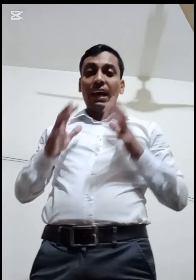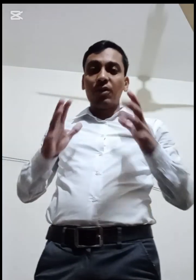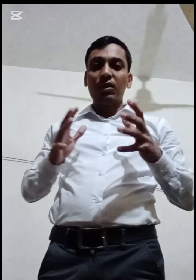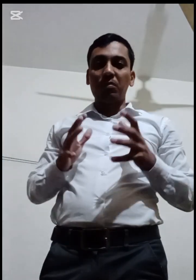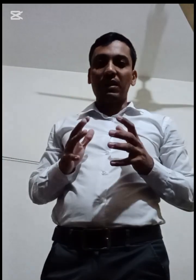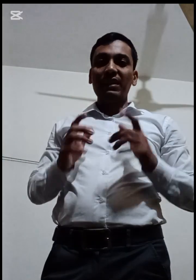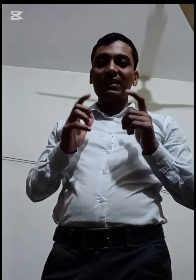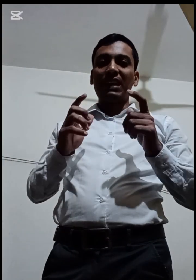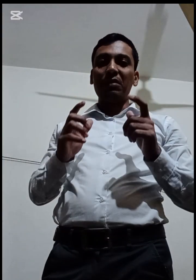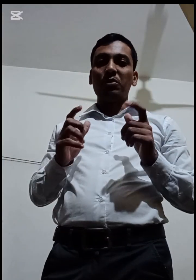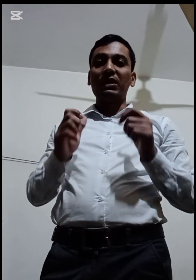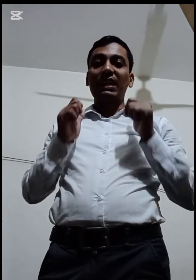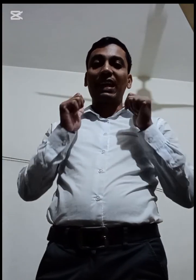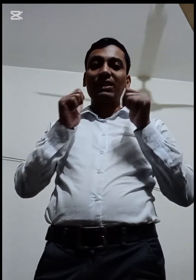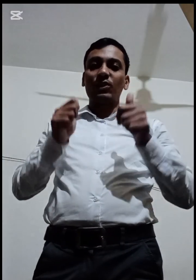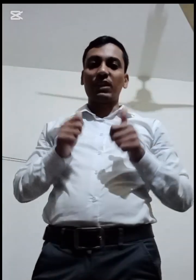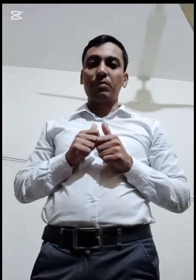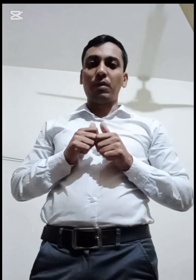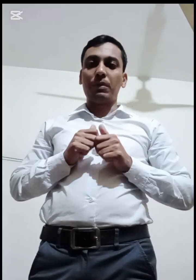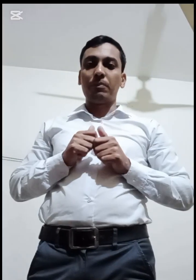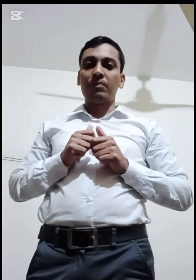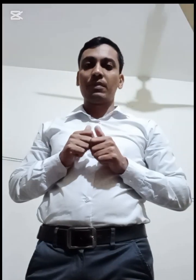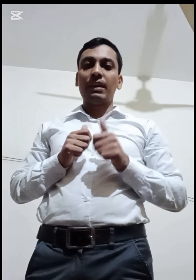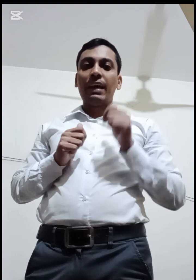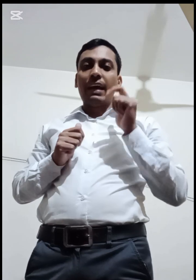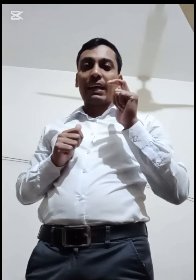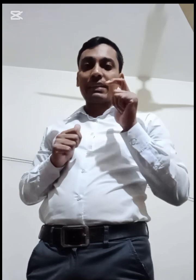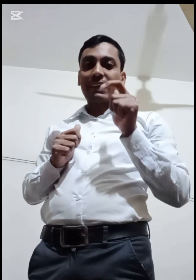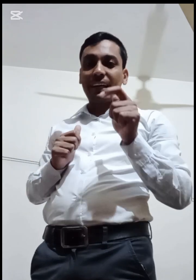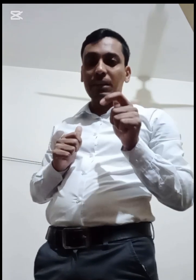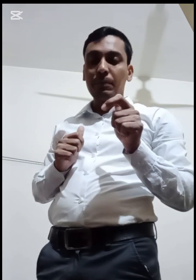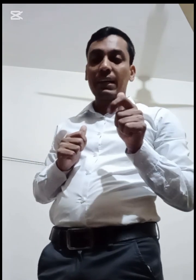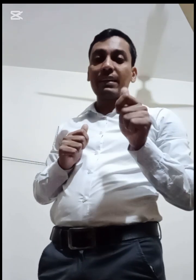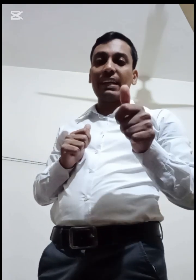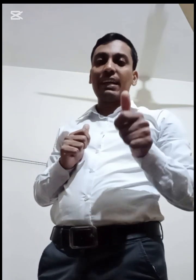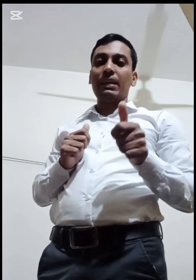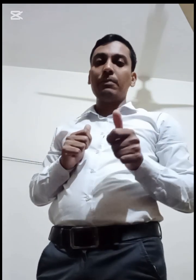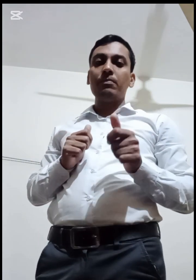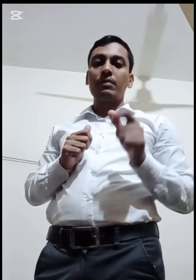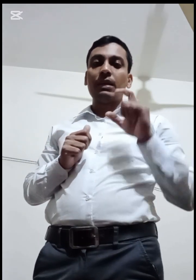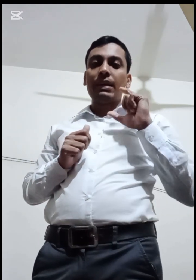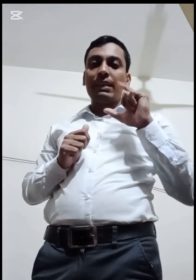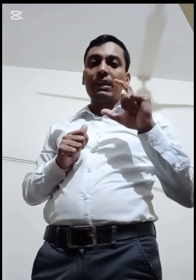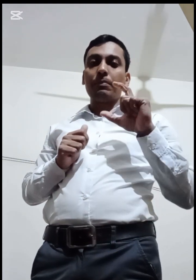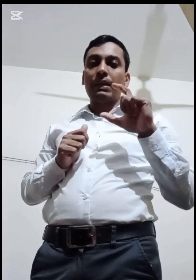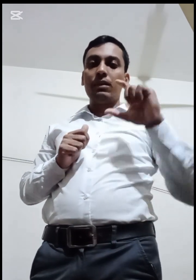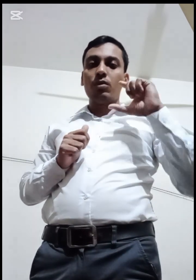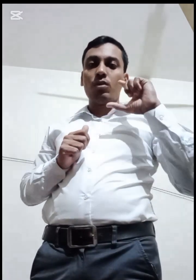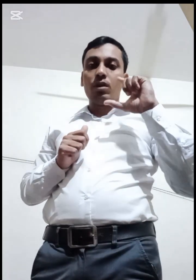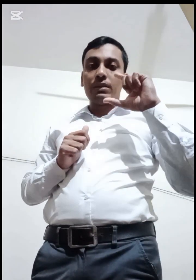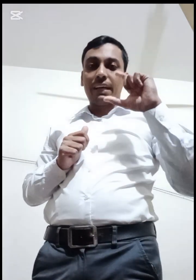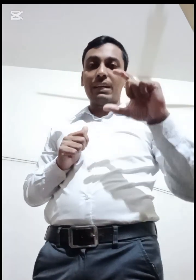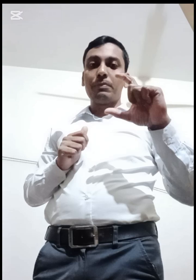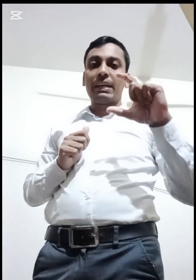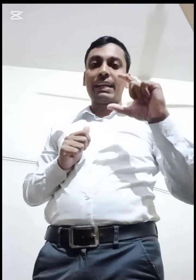এখন আমরা জানবো এটা কাজ করে কিভাবে। একটা সার্কিট ব্রেকার দেখলে দেখবেন সার্কিট ব্রেকারের